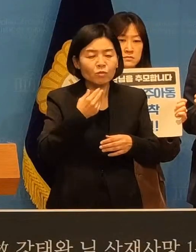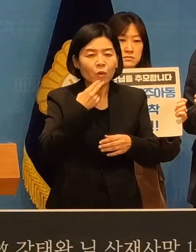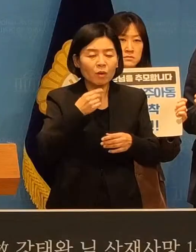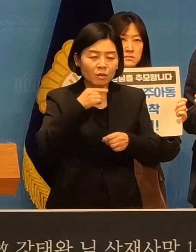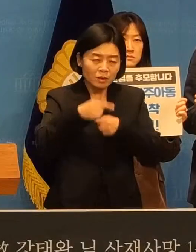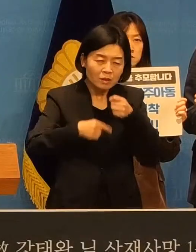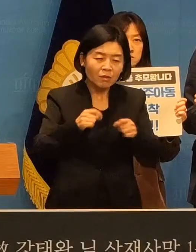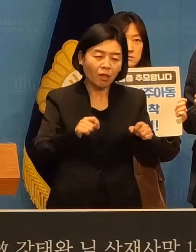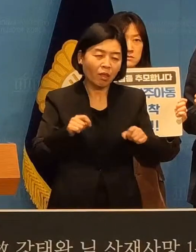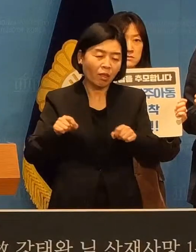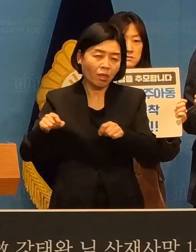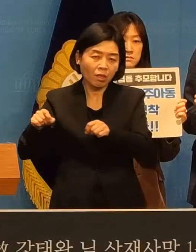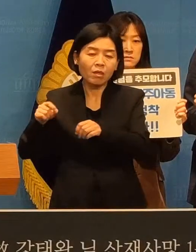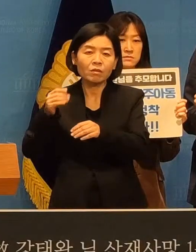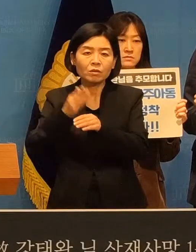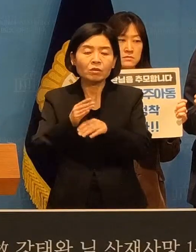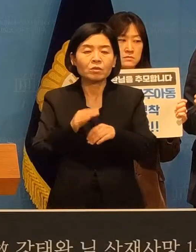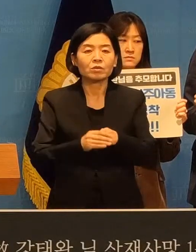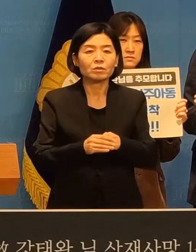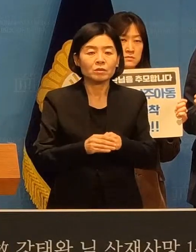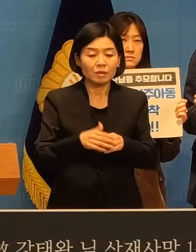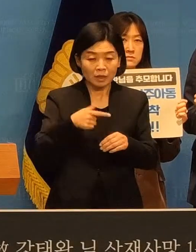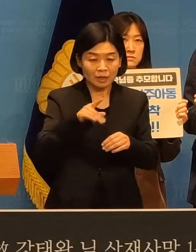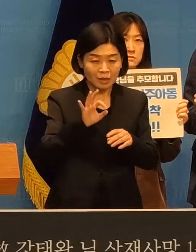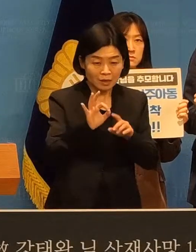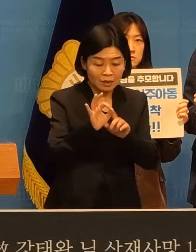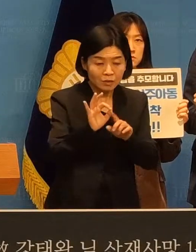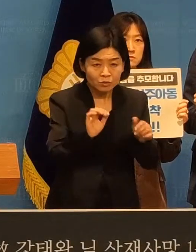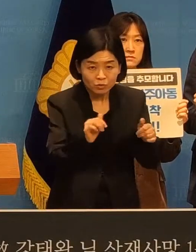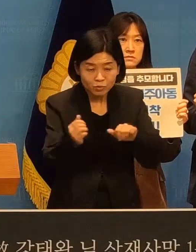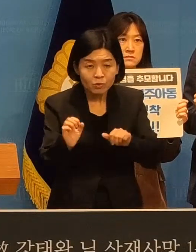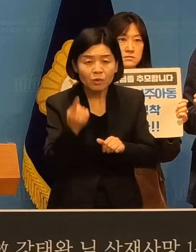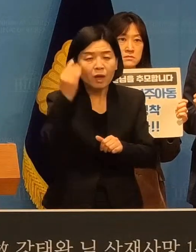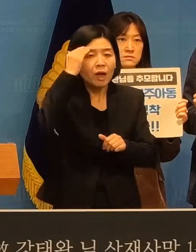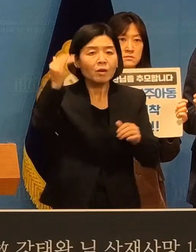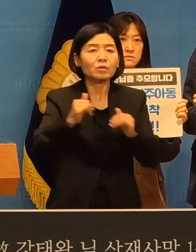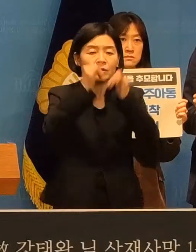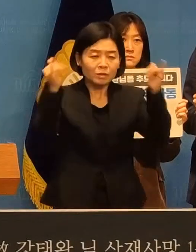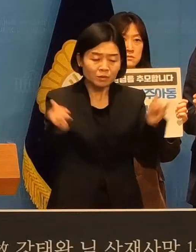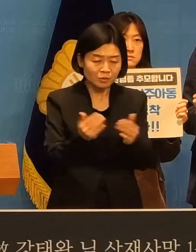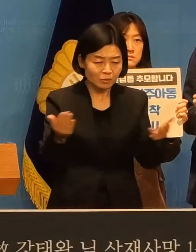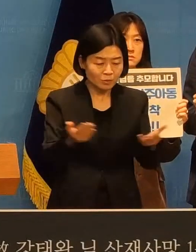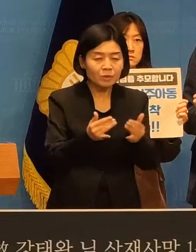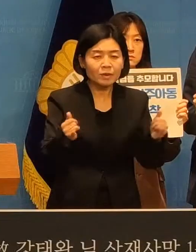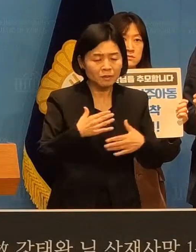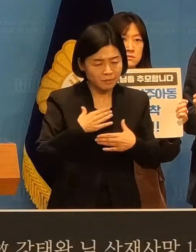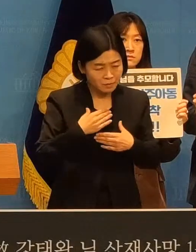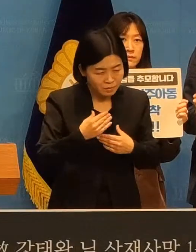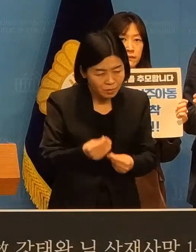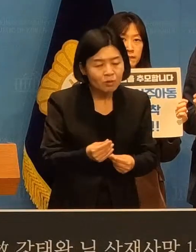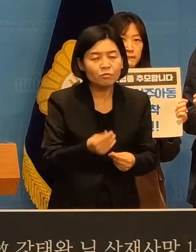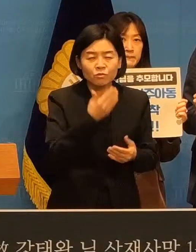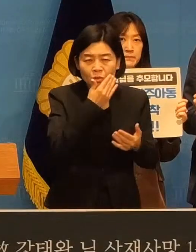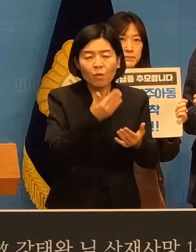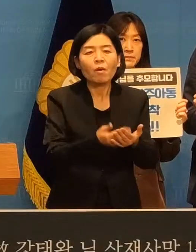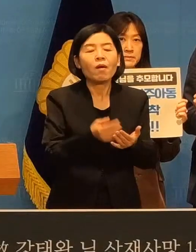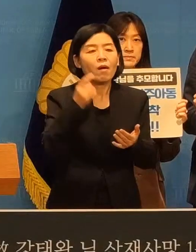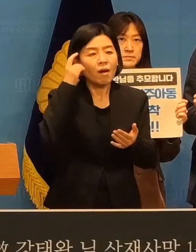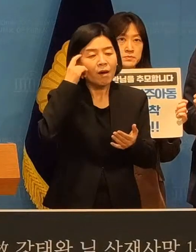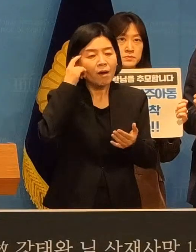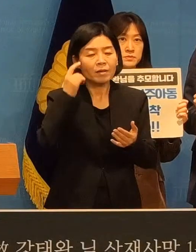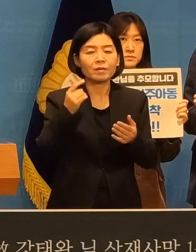강태환님의 죽음은 한국 사회의 노동자의 생명과 안전을 존중하는 시스템의 절실함을 일깨우는 한편 미등록